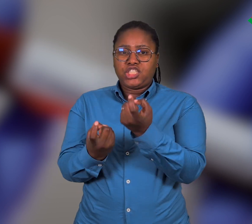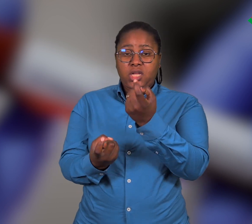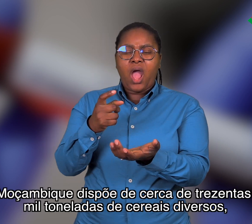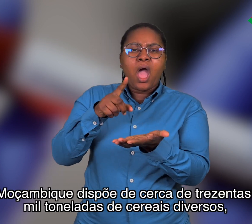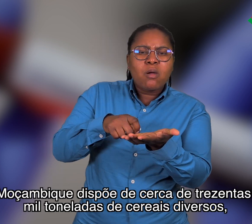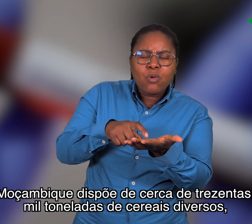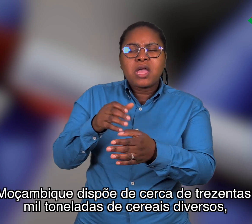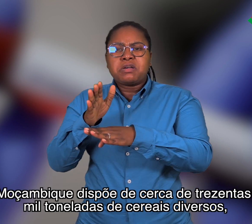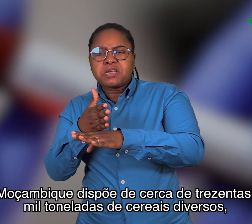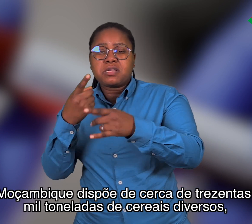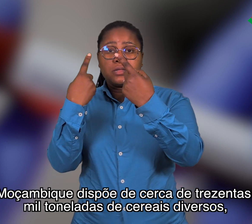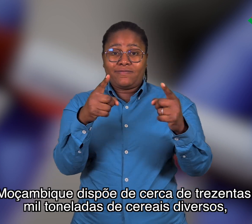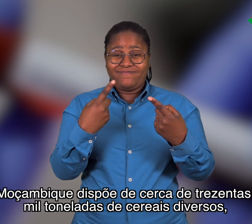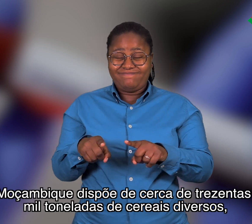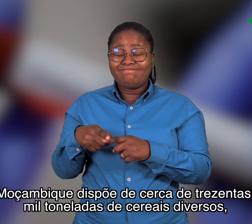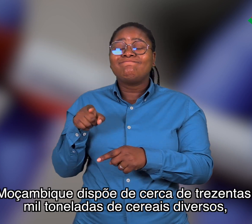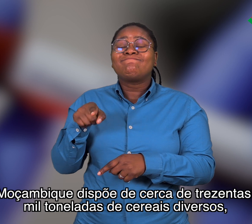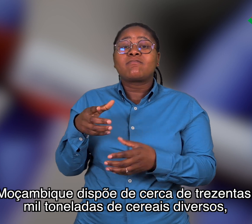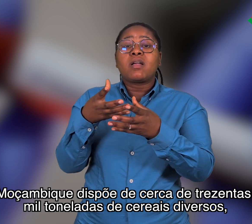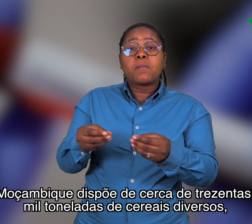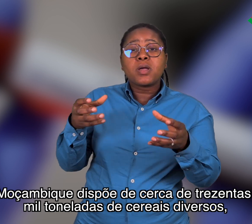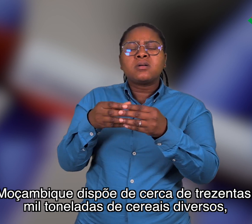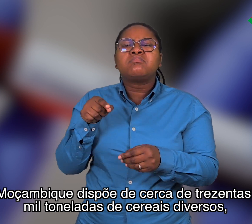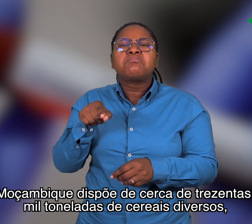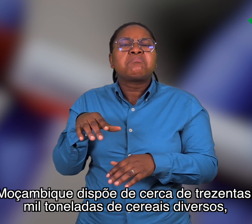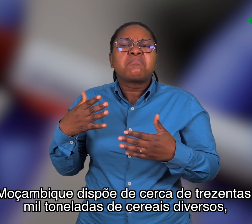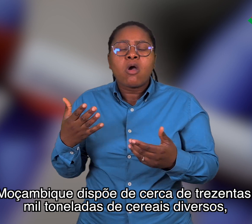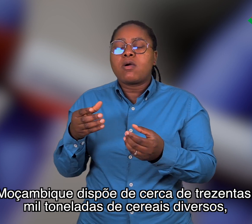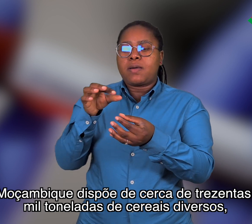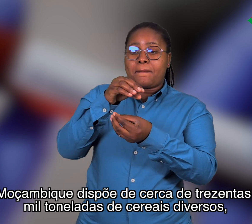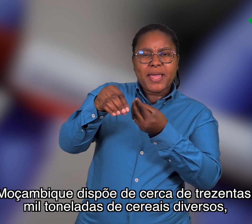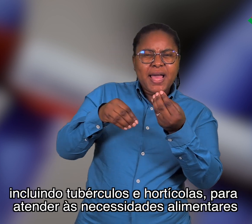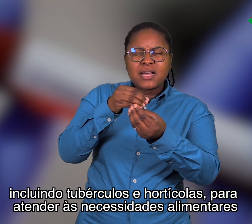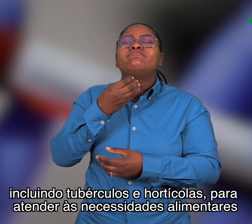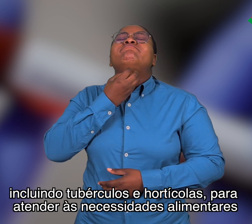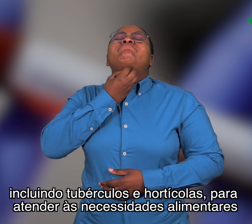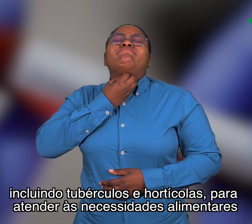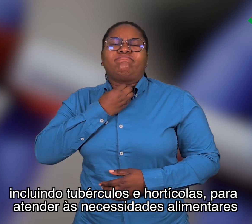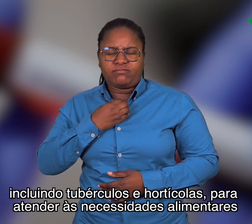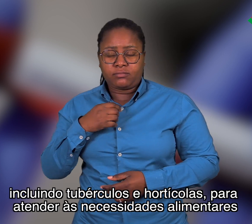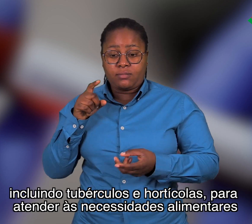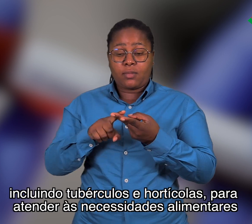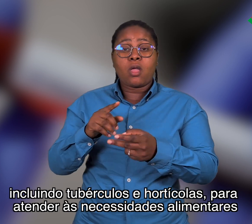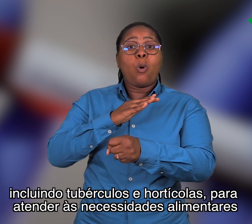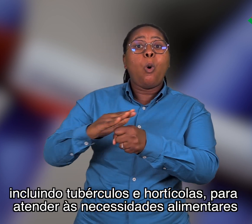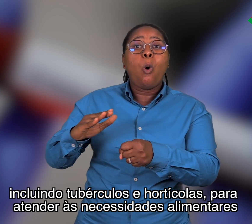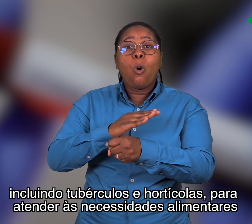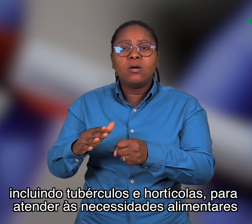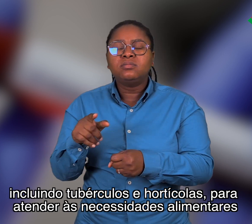Moçambique dispõe de cerca de 300 mil toneladas de cereais diversos, incluindo tubérculos e hortícolas, para